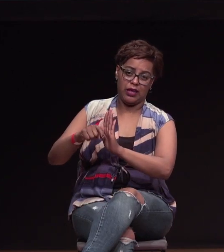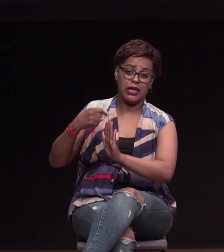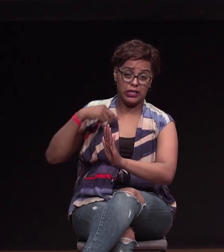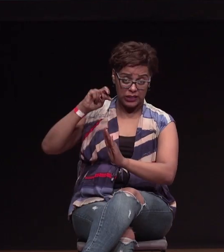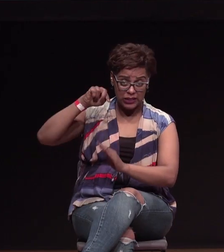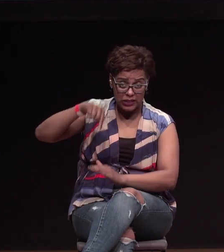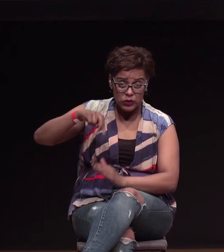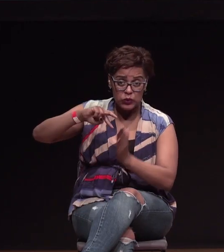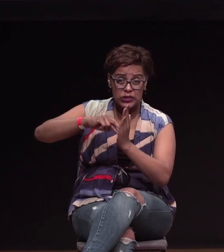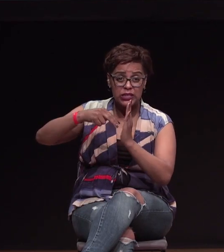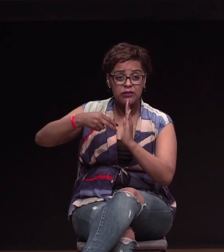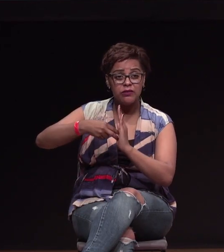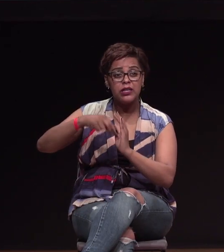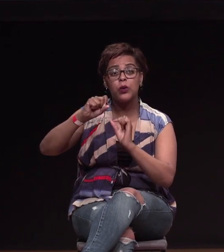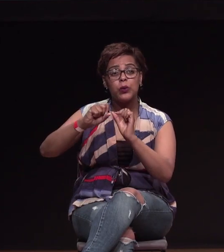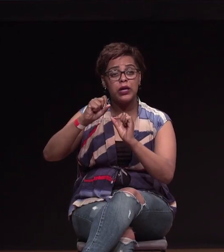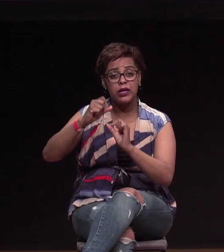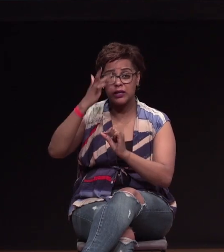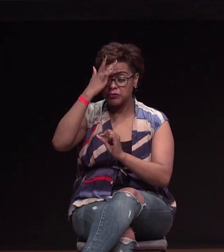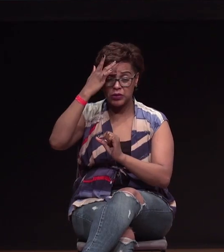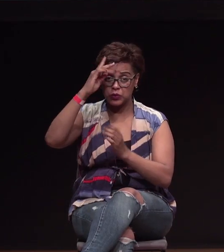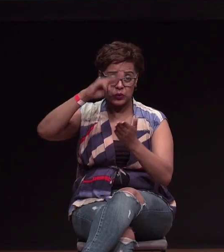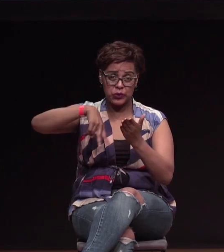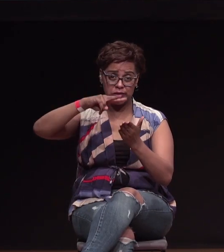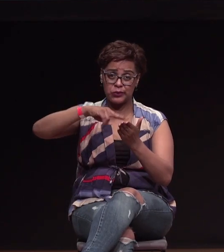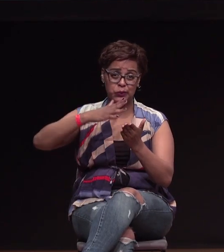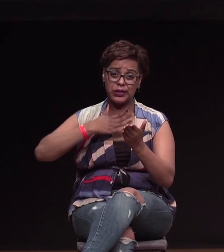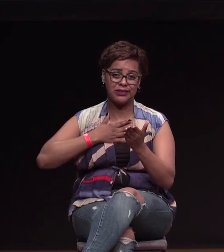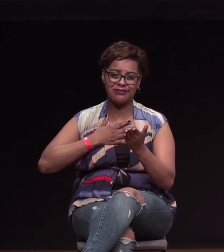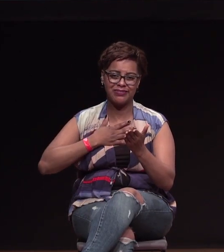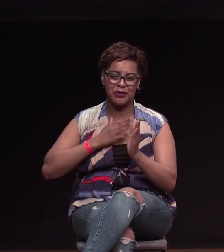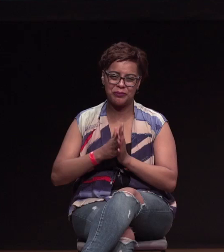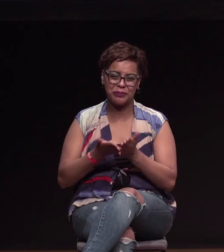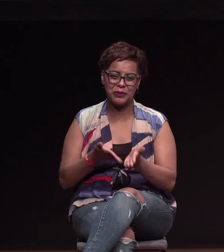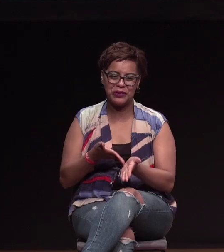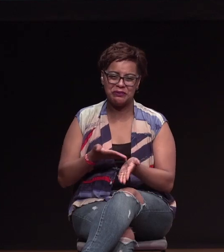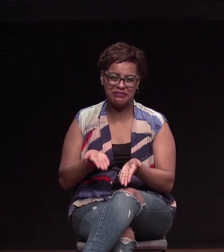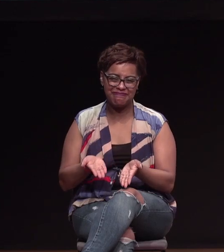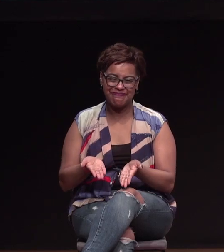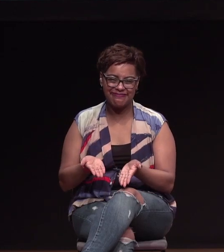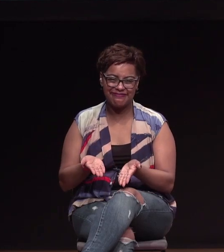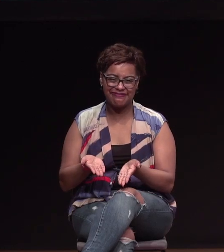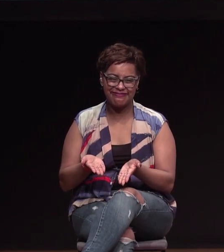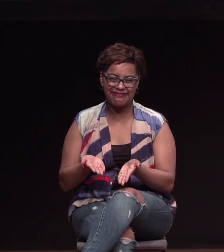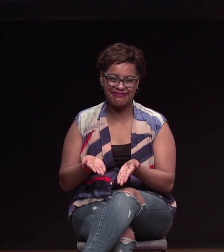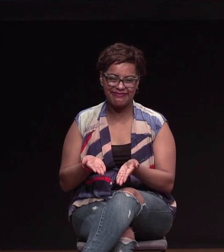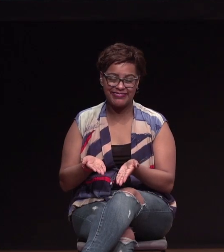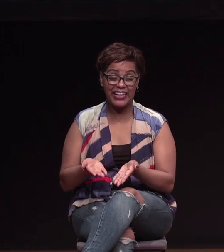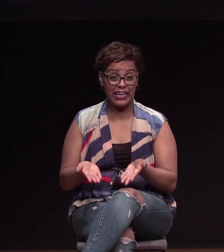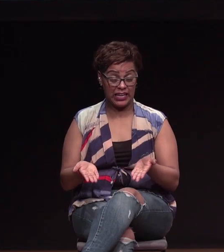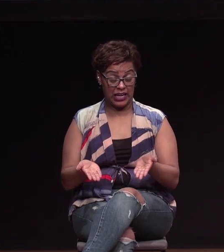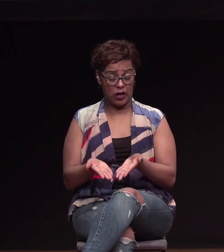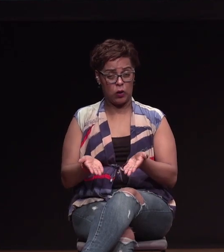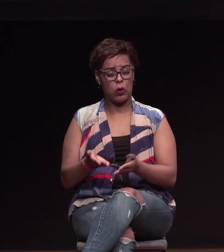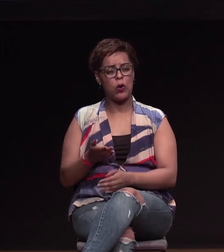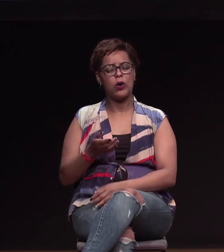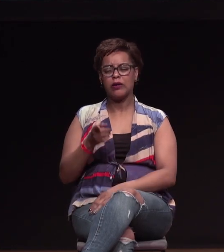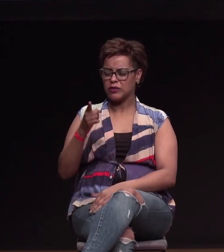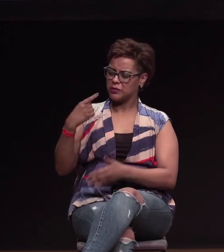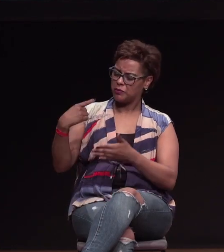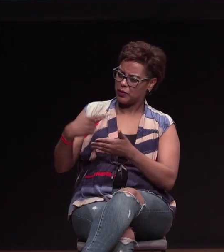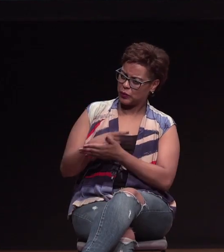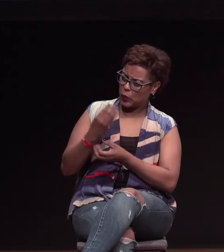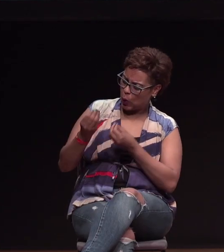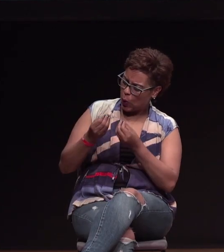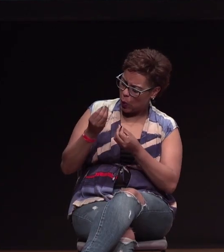lida do que eu gostaria, né? E passei agora por porque você me perguntou também